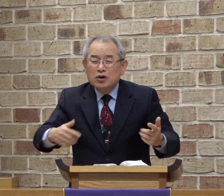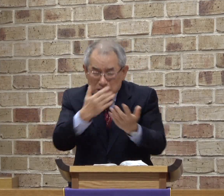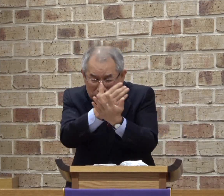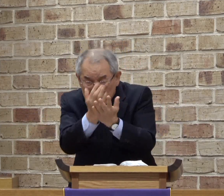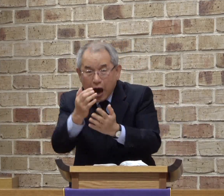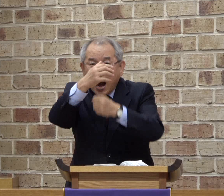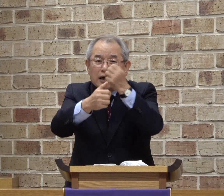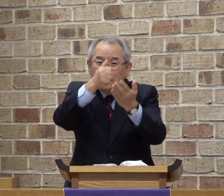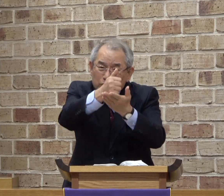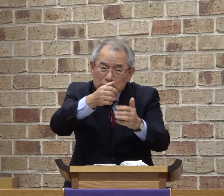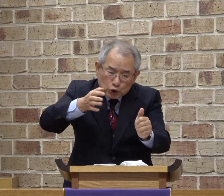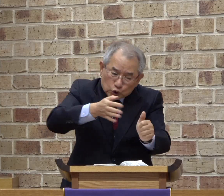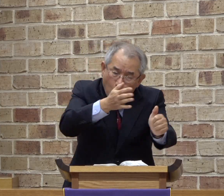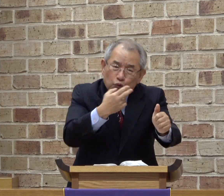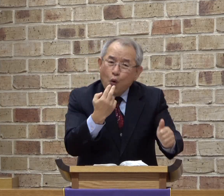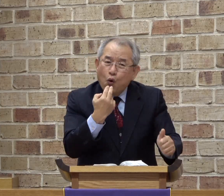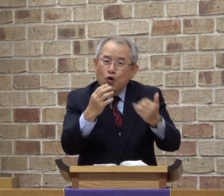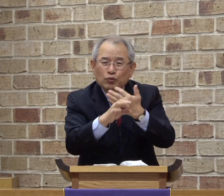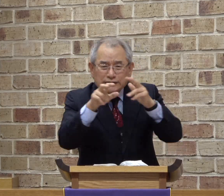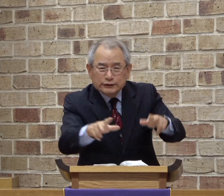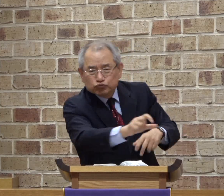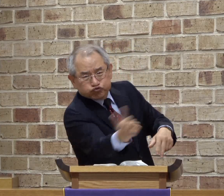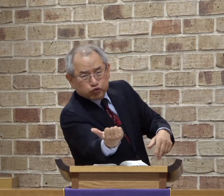그 자선단체를 만나게 하신 분도 하나님이십니다.